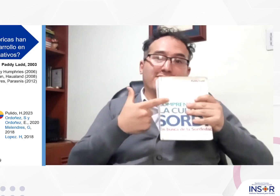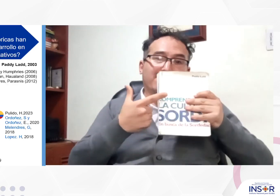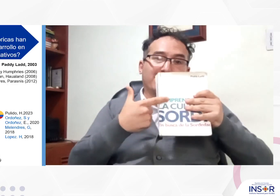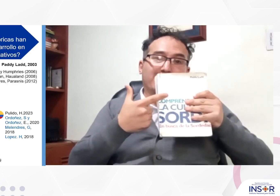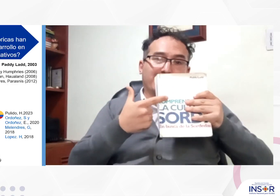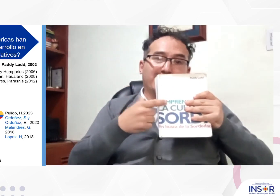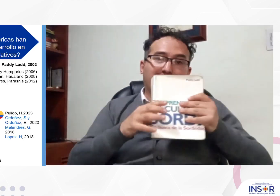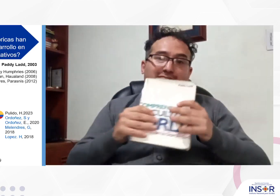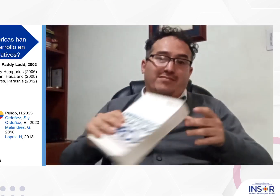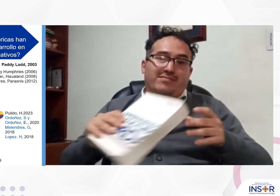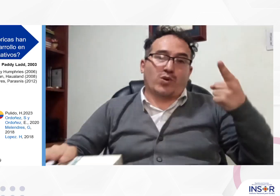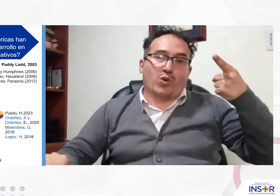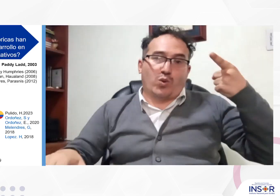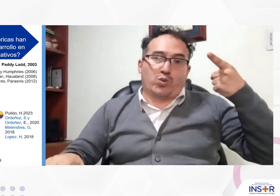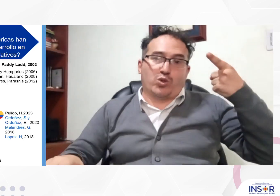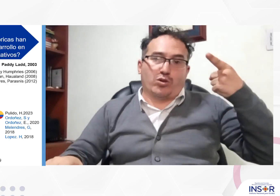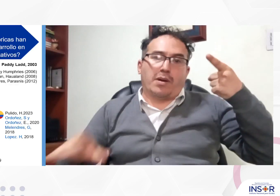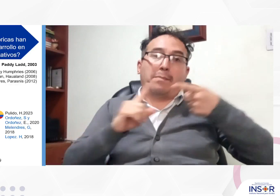como esta.